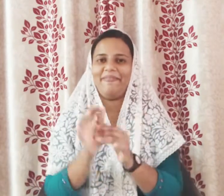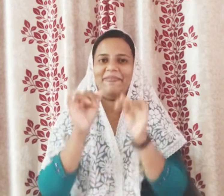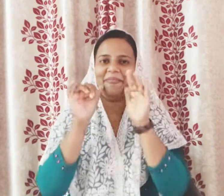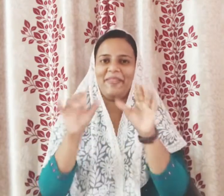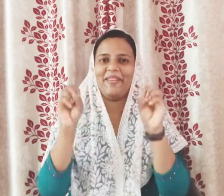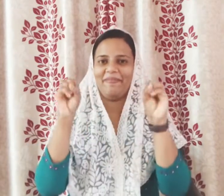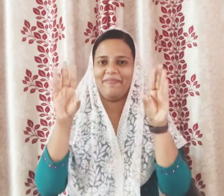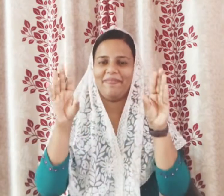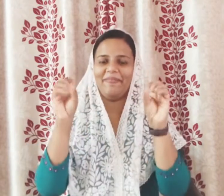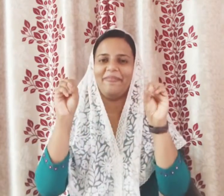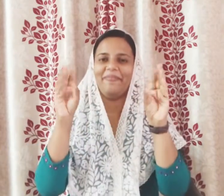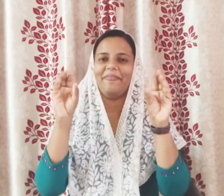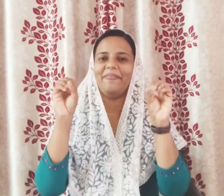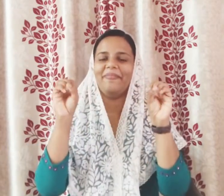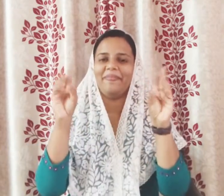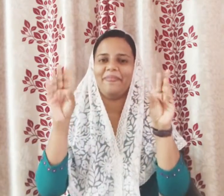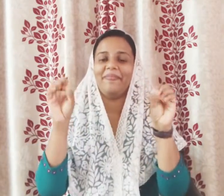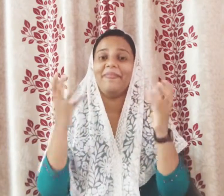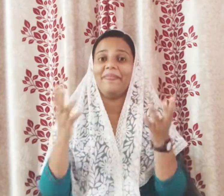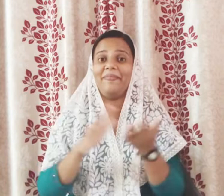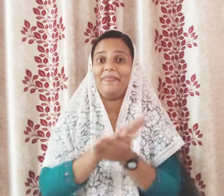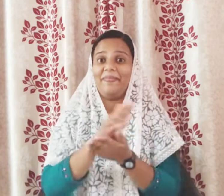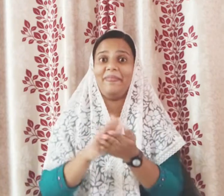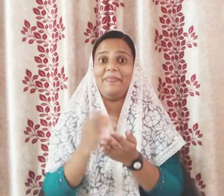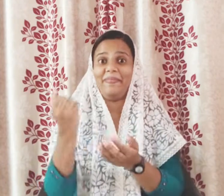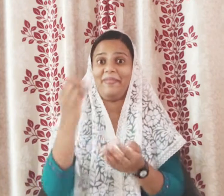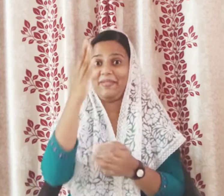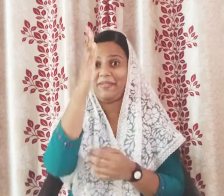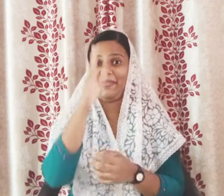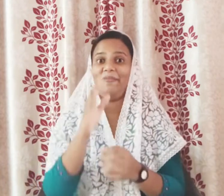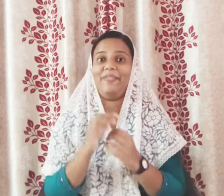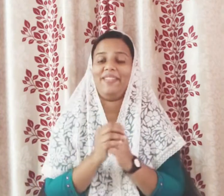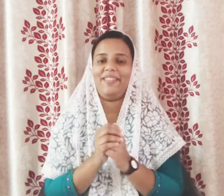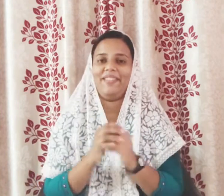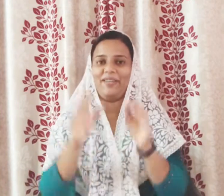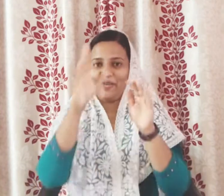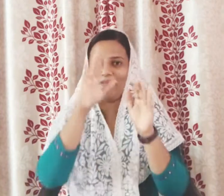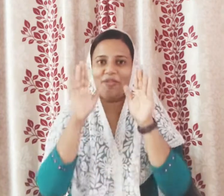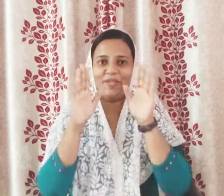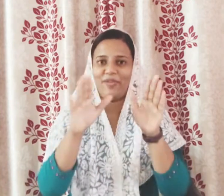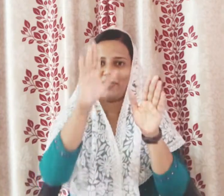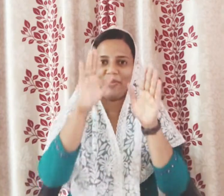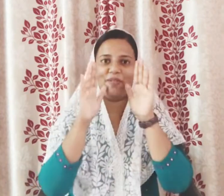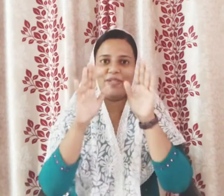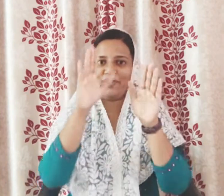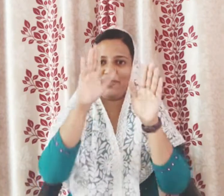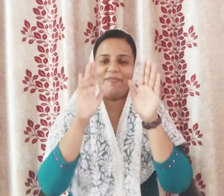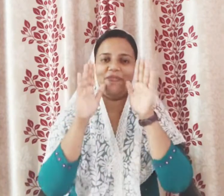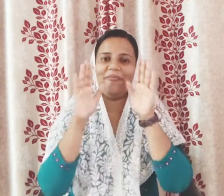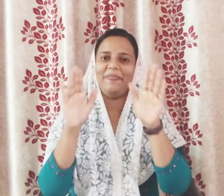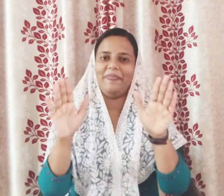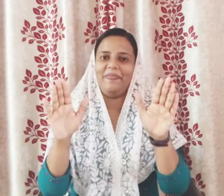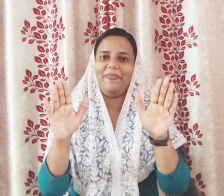നിങ്ങളെ അനുഗ്രഹിക്കട്ടെ. വി ആർ ഷൈനിങ് ബൈ ദ പവർ ഓഫ് ഹോളി സ്പിരിറ്റ്. ഗോഡ് ബ്ലസ് യു.